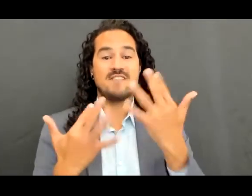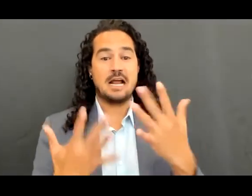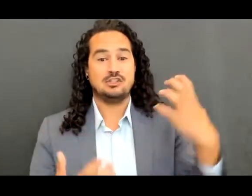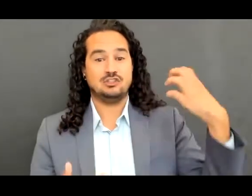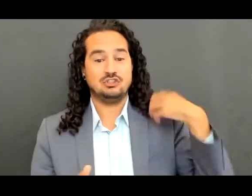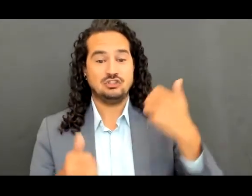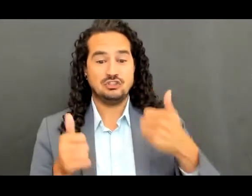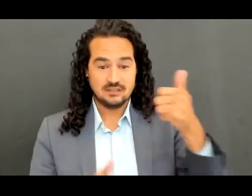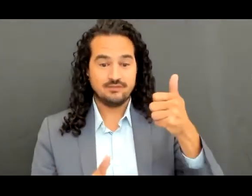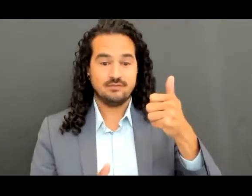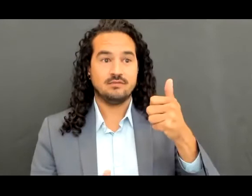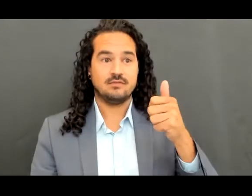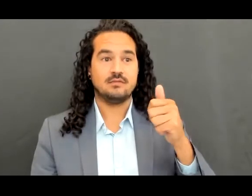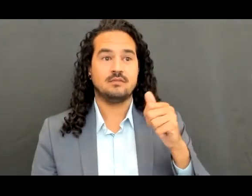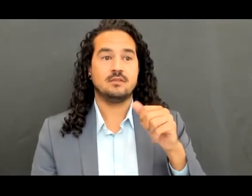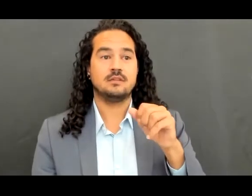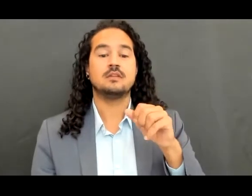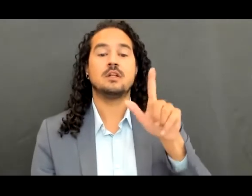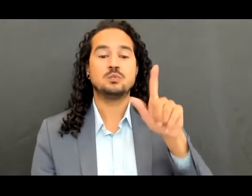a tener aquí a Brandon.